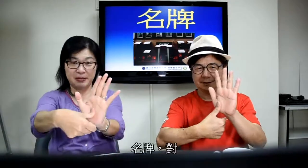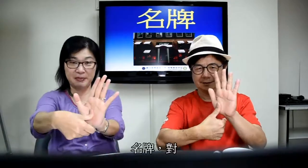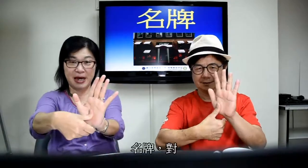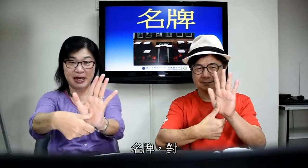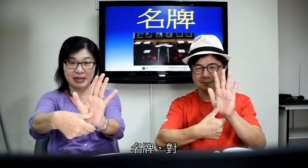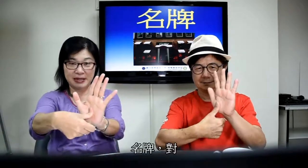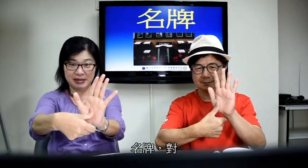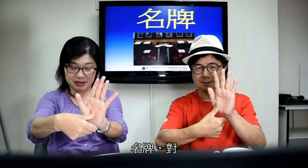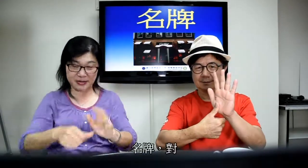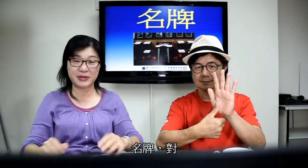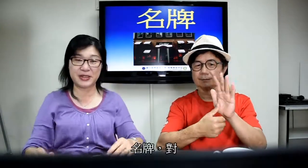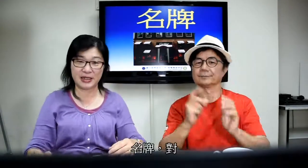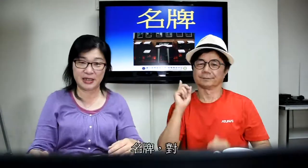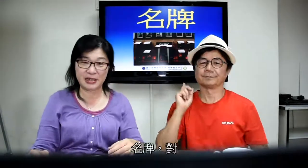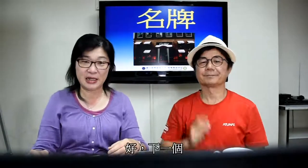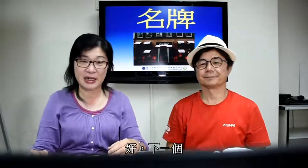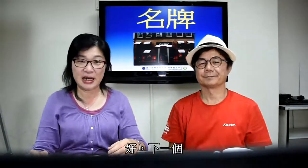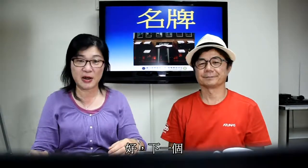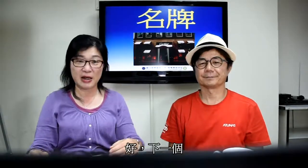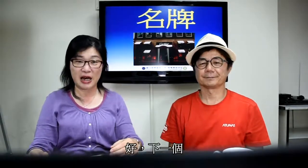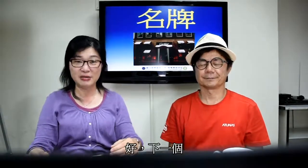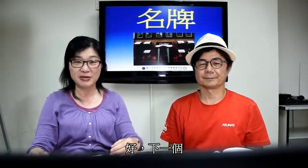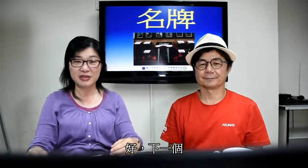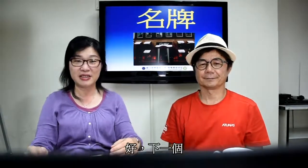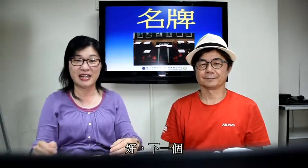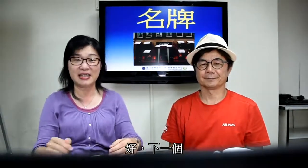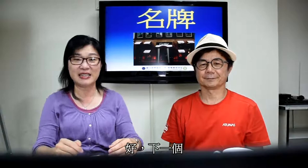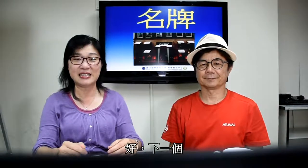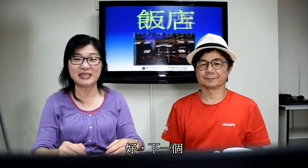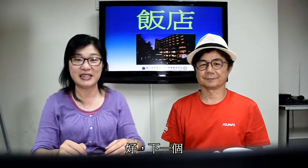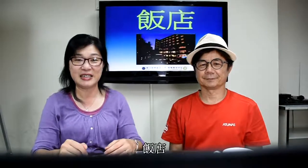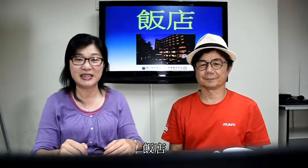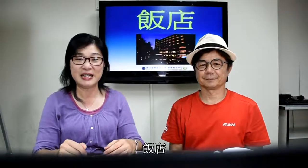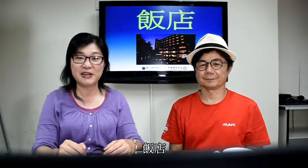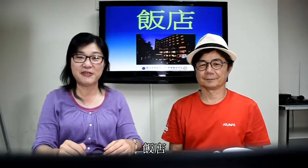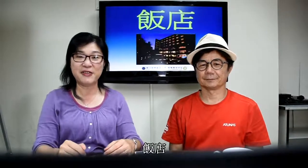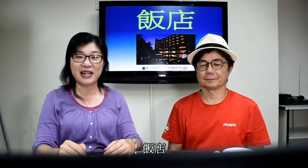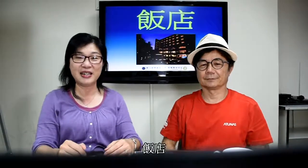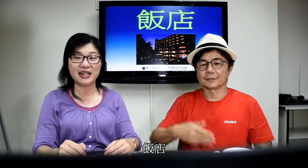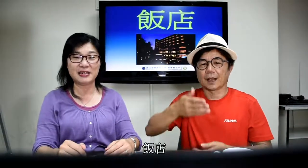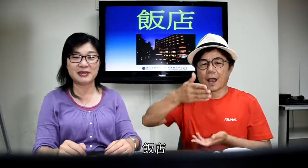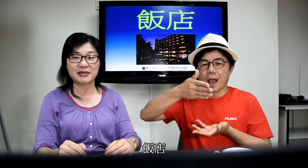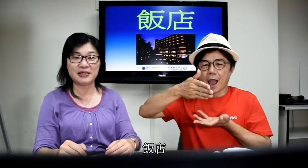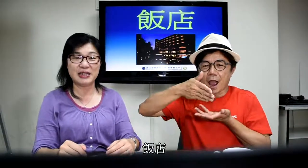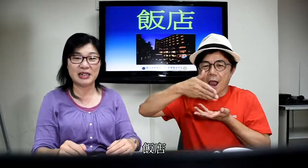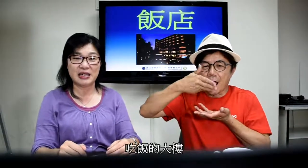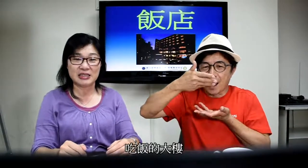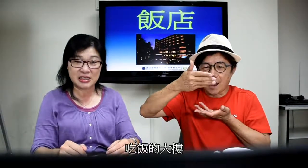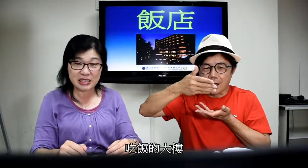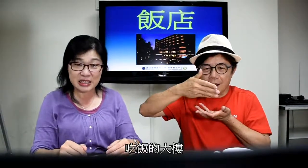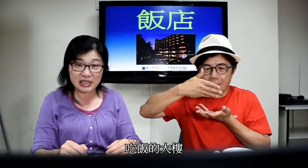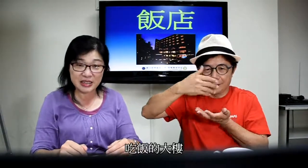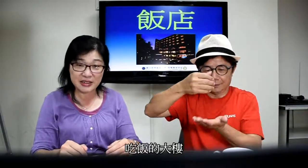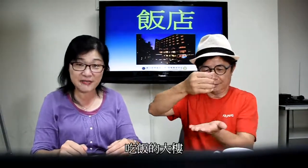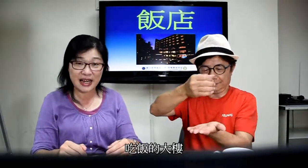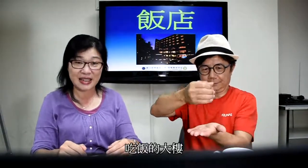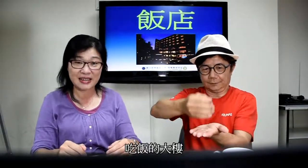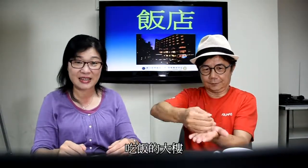牌，对，好，下一个饭店吃饭的